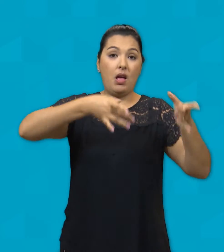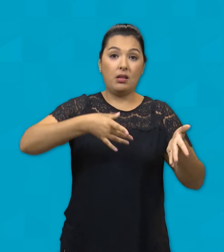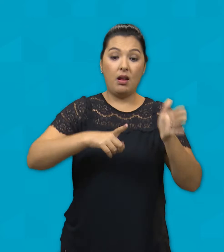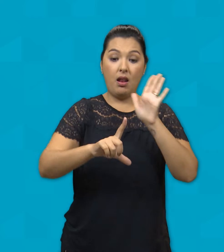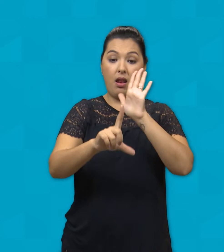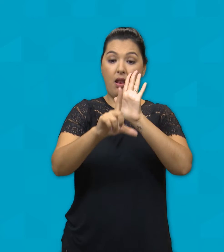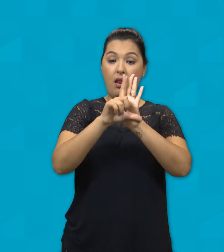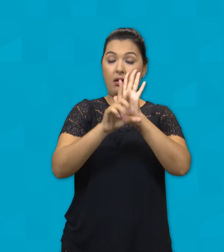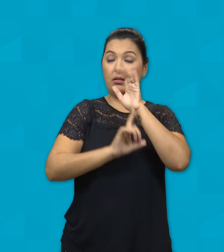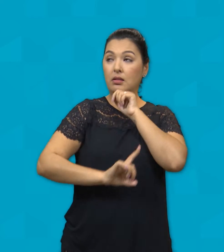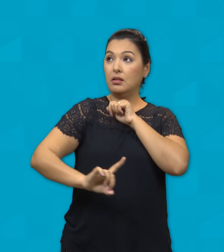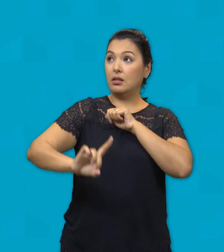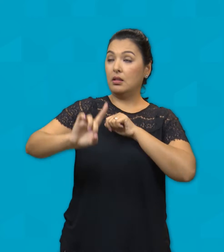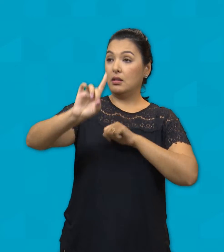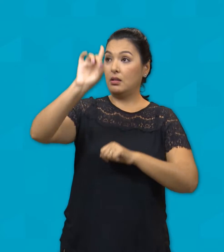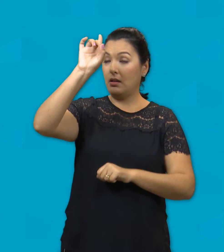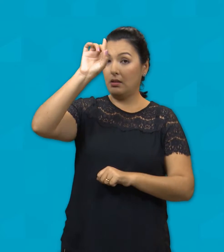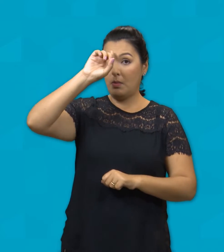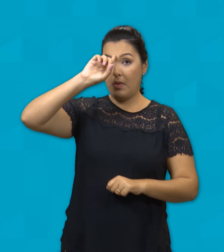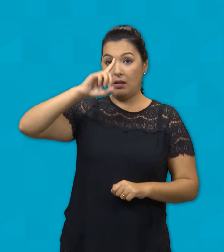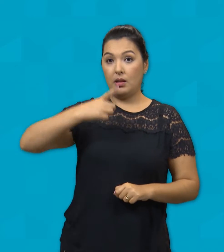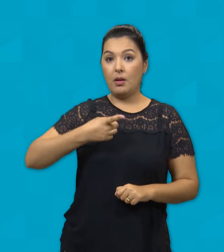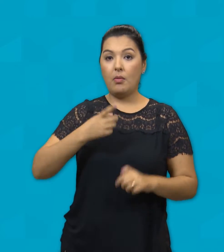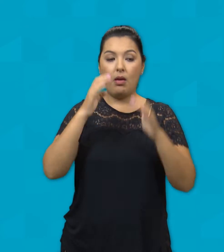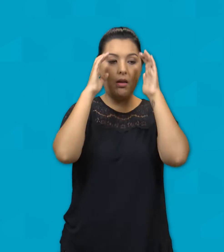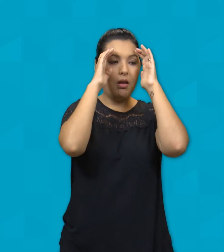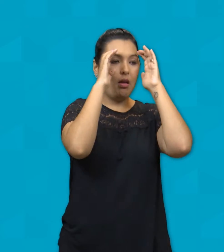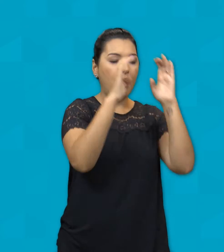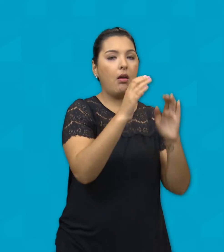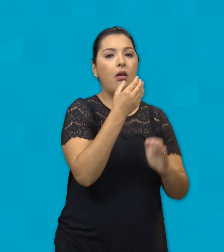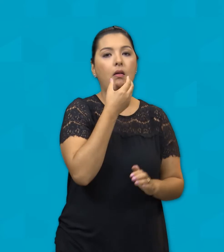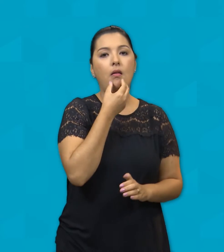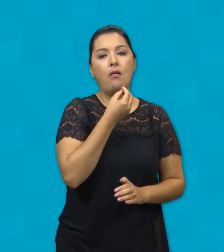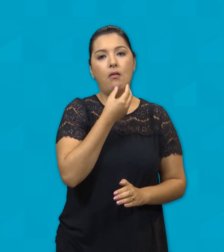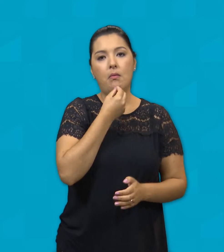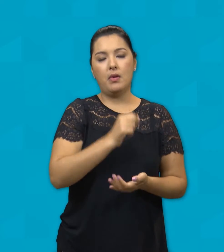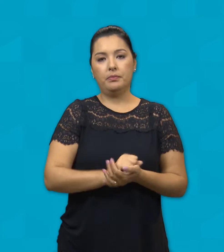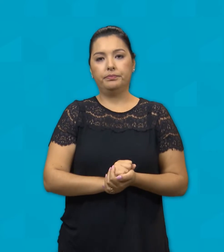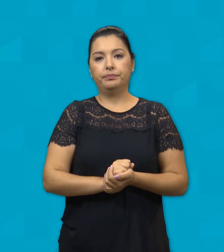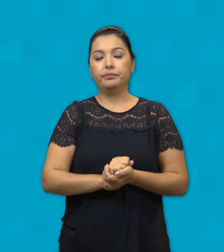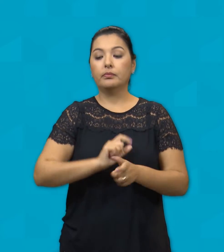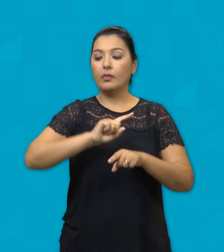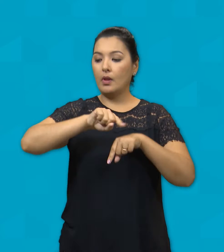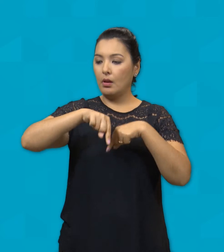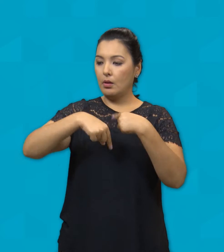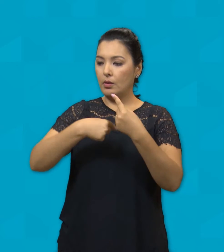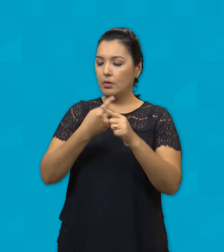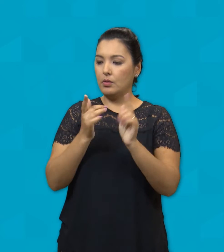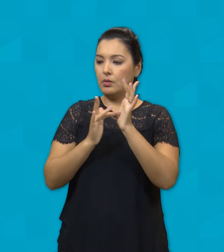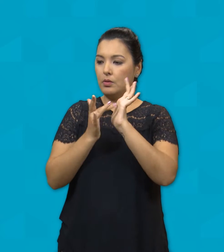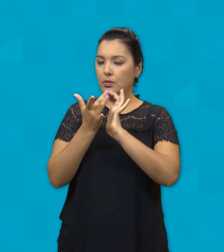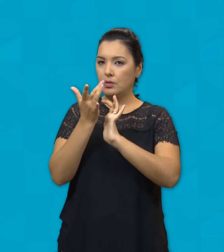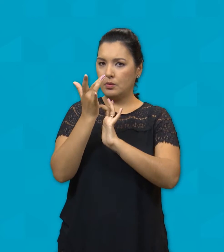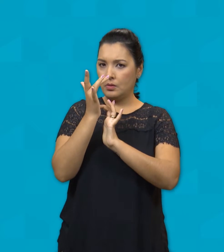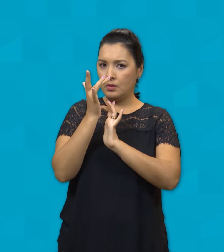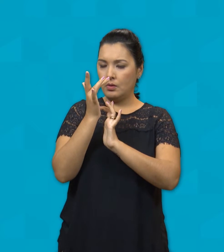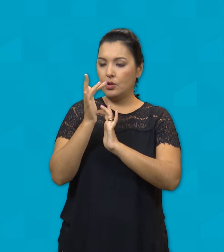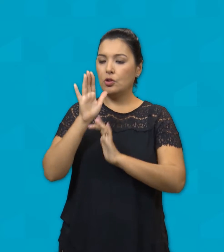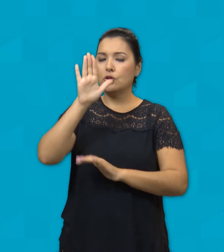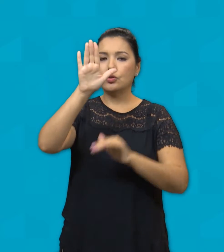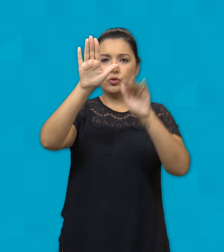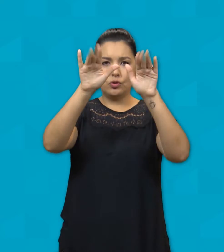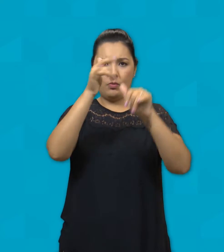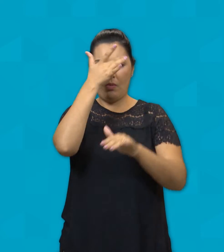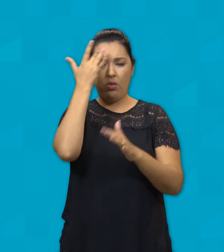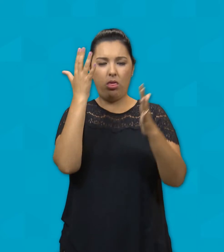mandamento de Deus para seguir a tradição dos homens. Em seguida, Jesus chamou a multidão